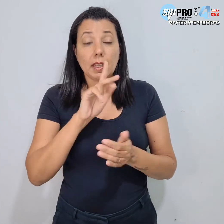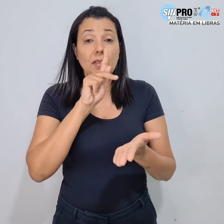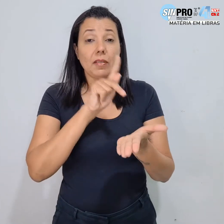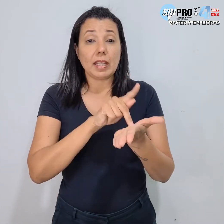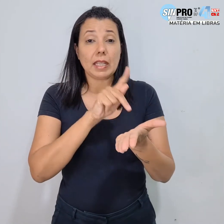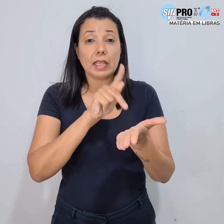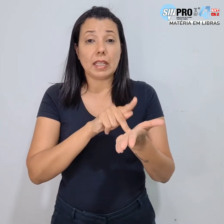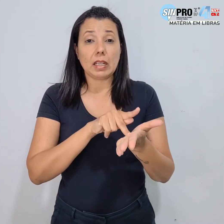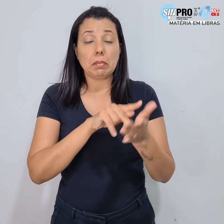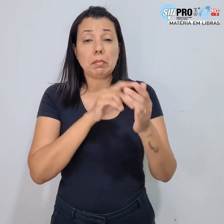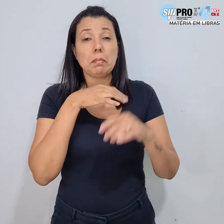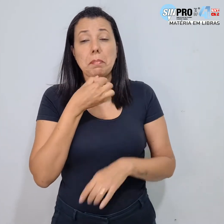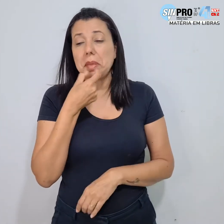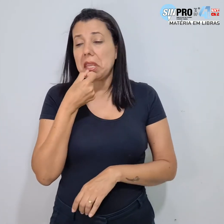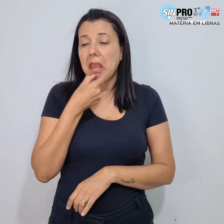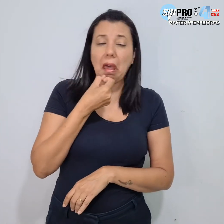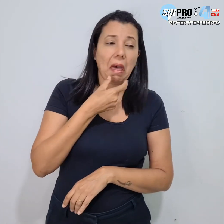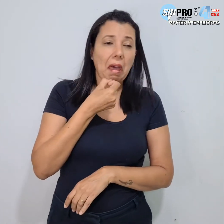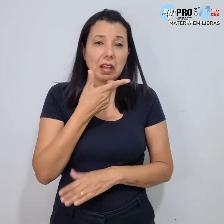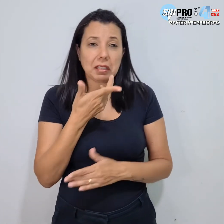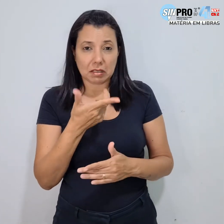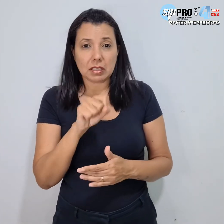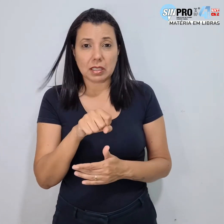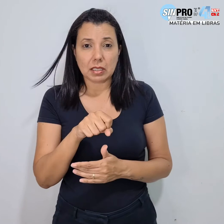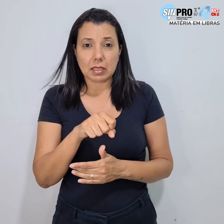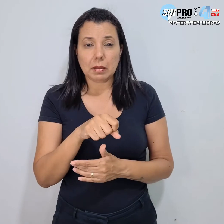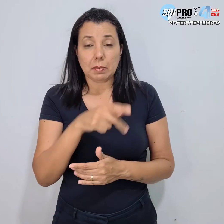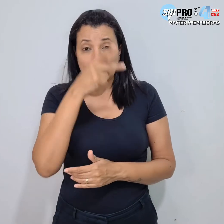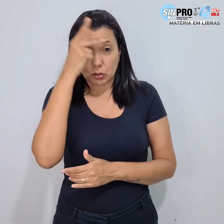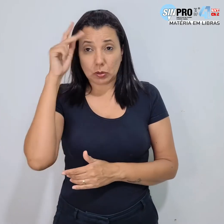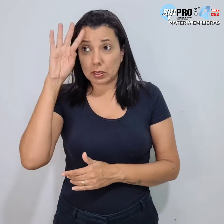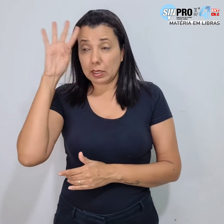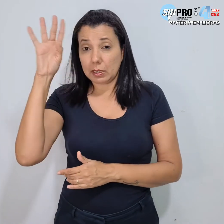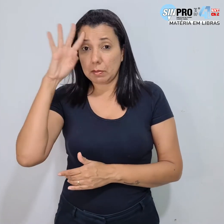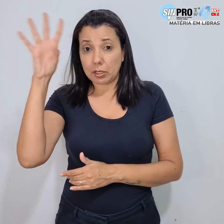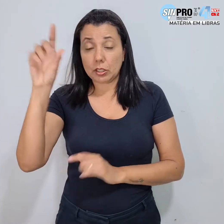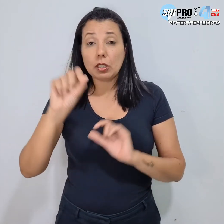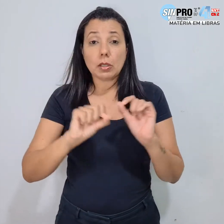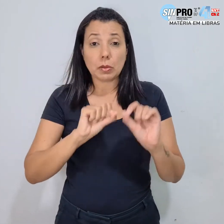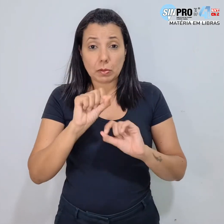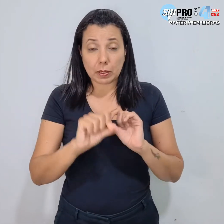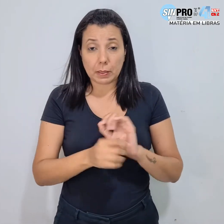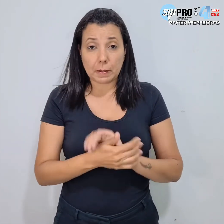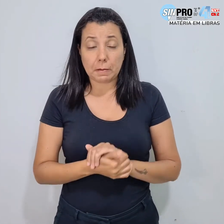configura verdadeiro deboche, pois quem imagina que o setor privado